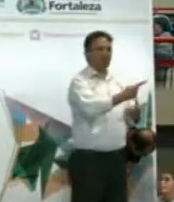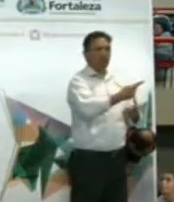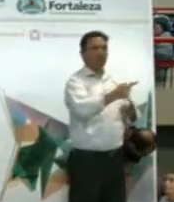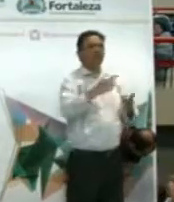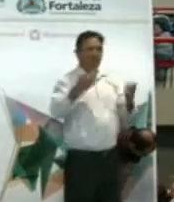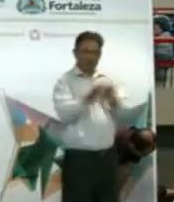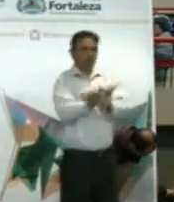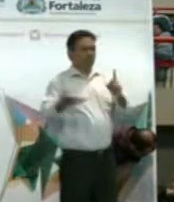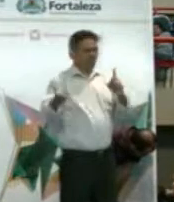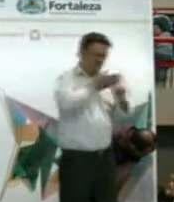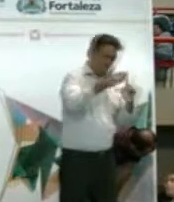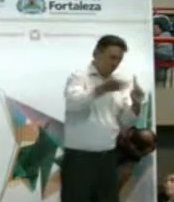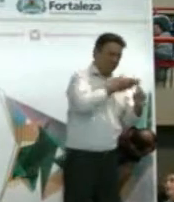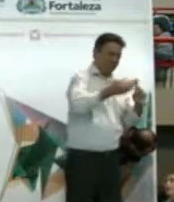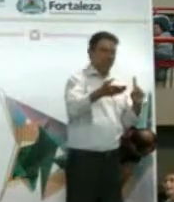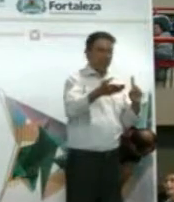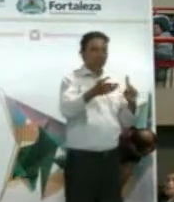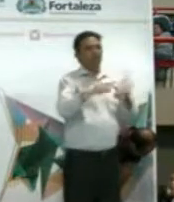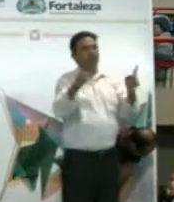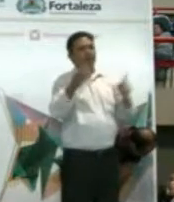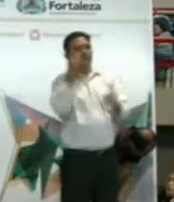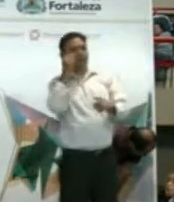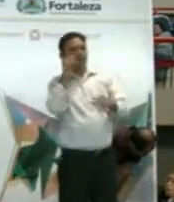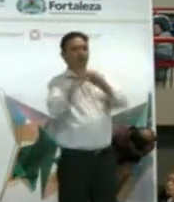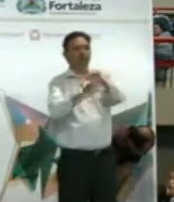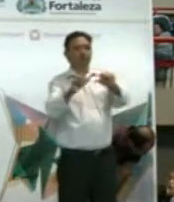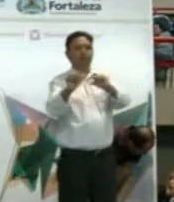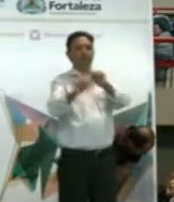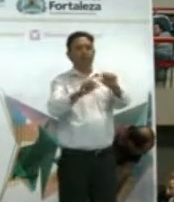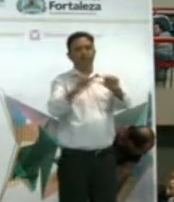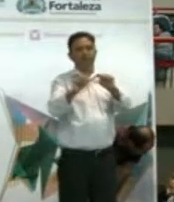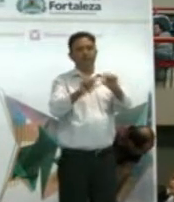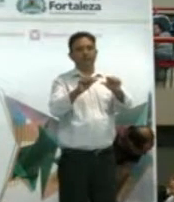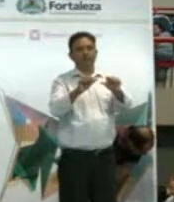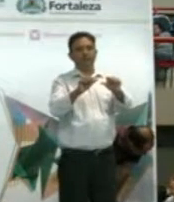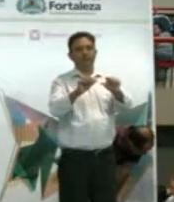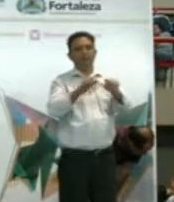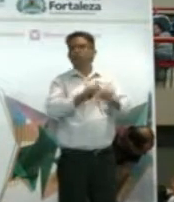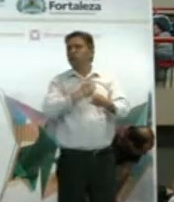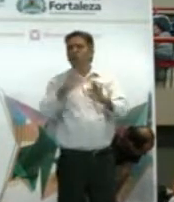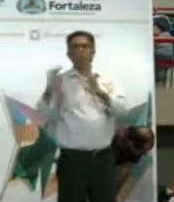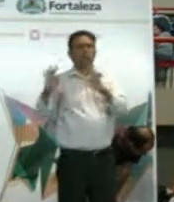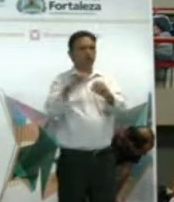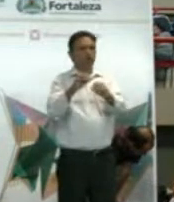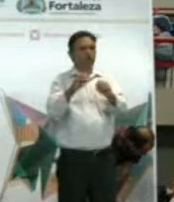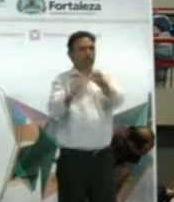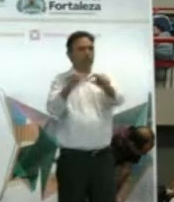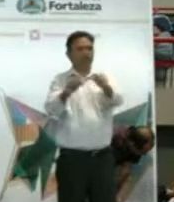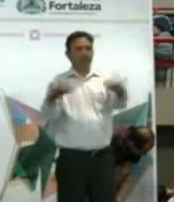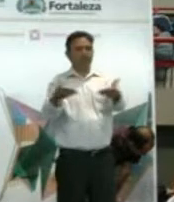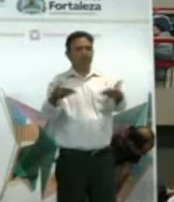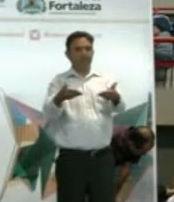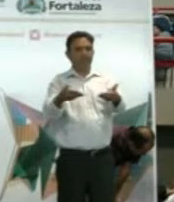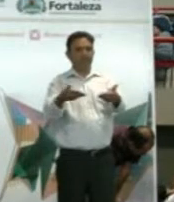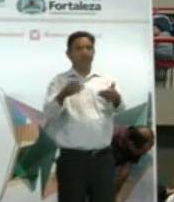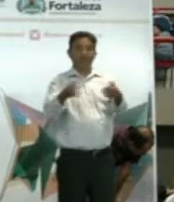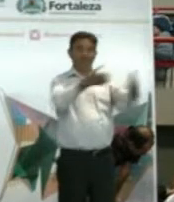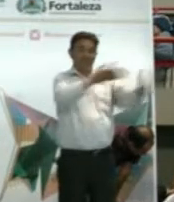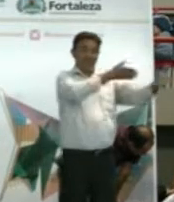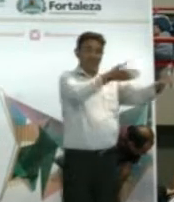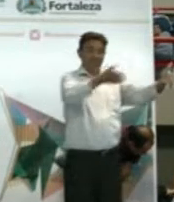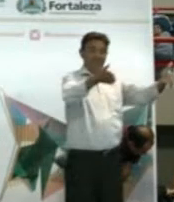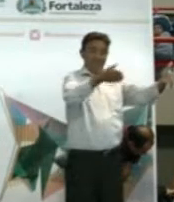fomos presos, mas tentamos mudar, foi isso aí. Tentamos mudar isso aí, fizemos de tudo para mudar isso aí. Então essa primeira